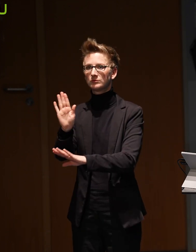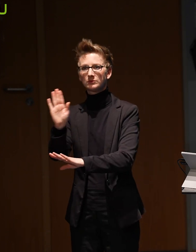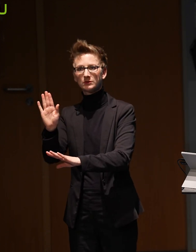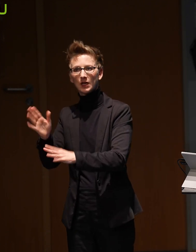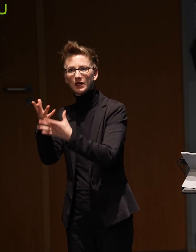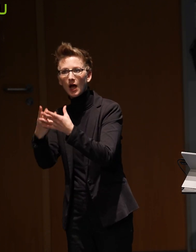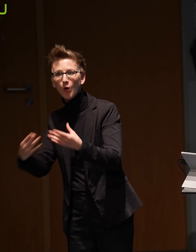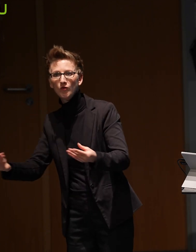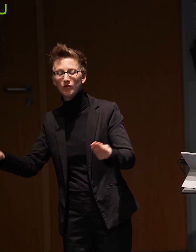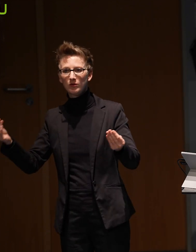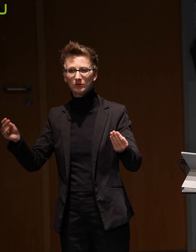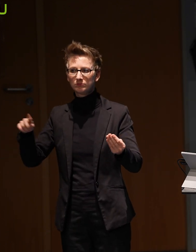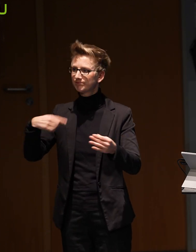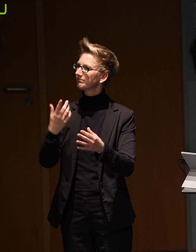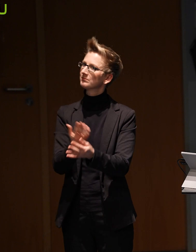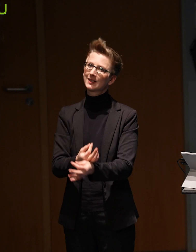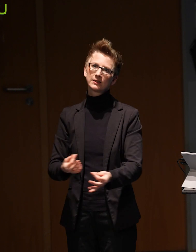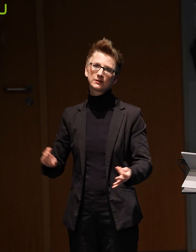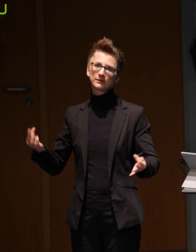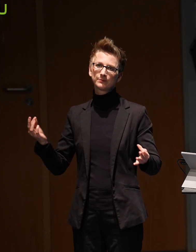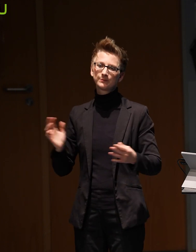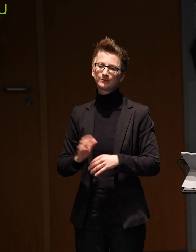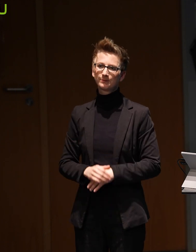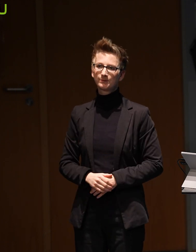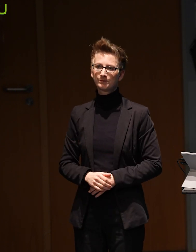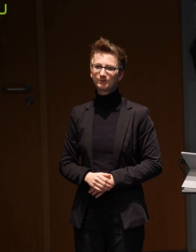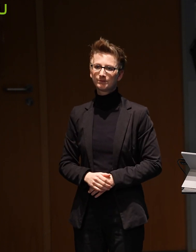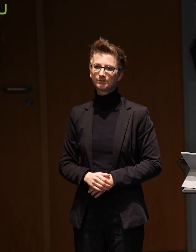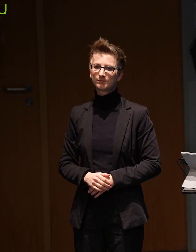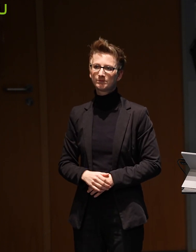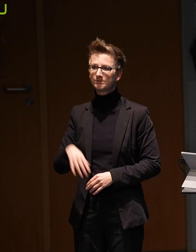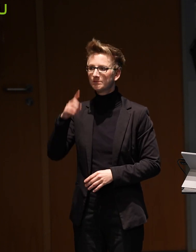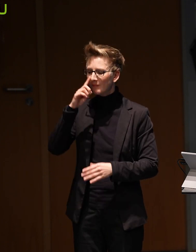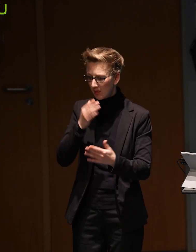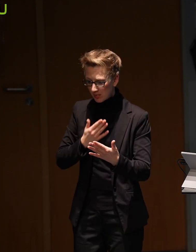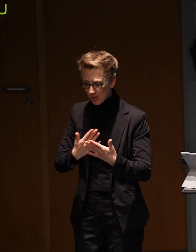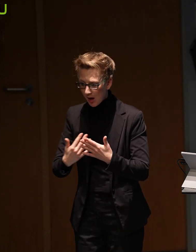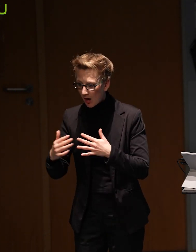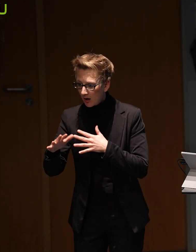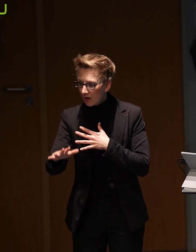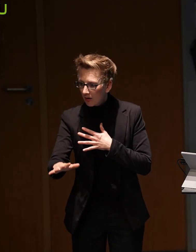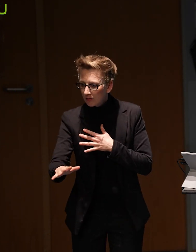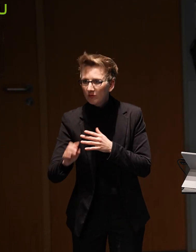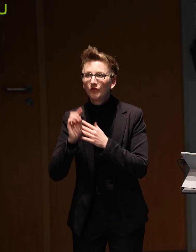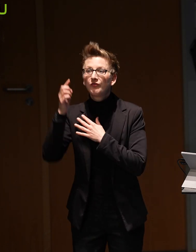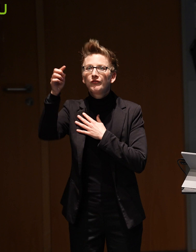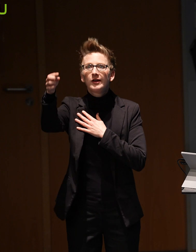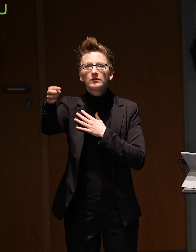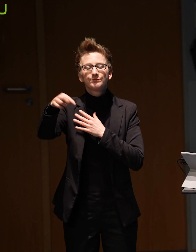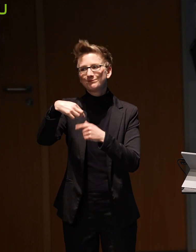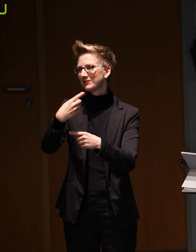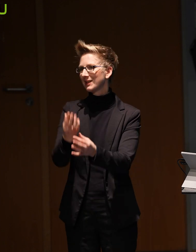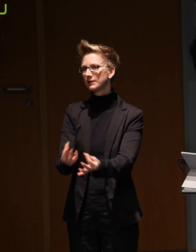sind, sind sie nichts. Wenn sie nicht ebenso nah wie fern sind, sind sie nichts.